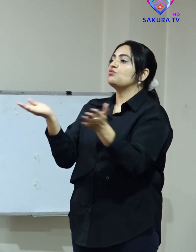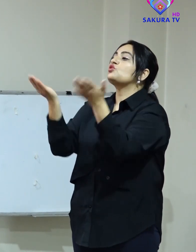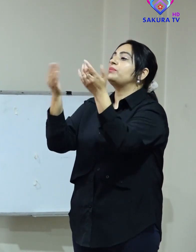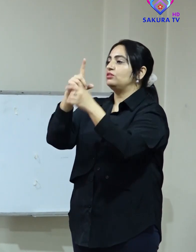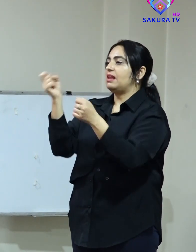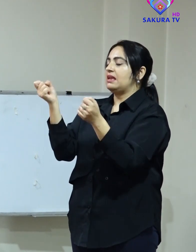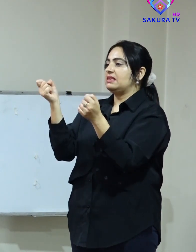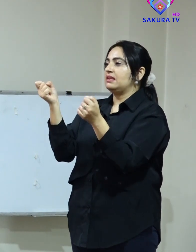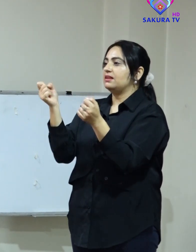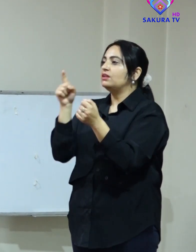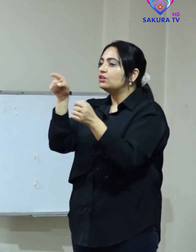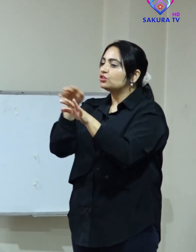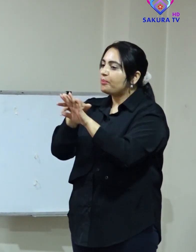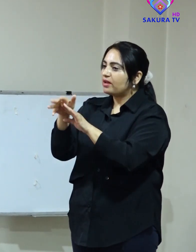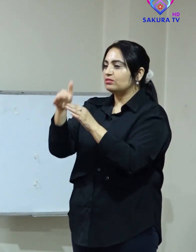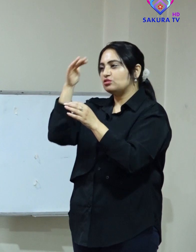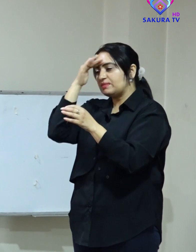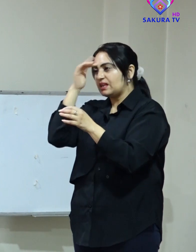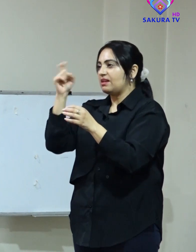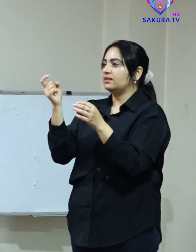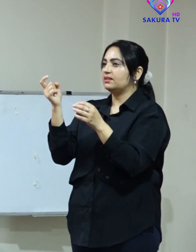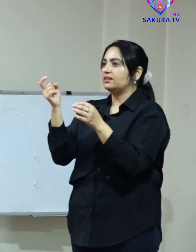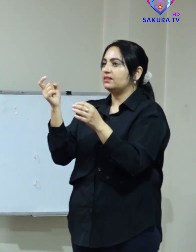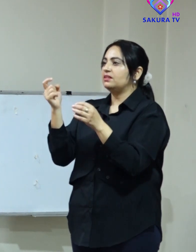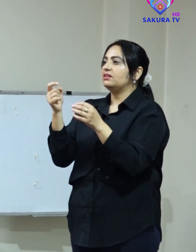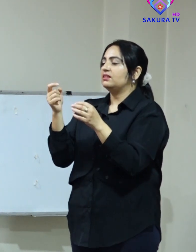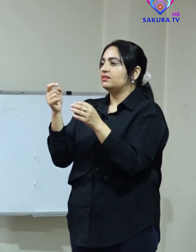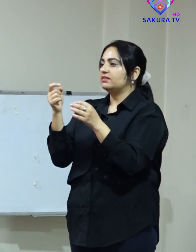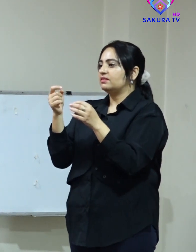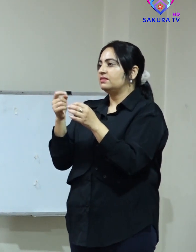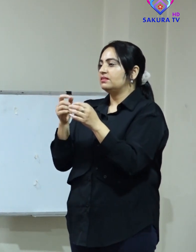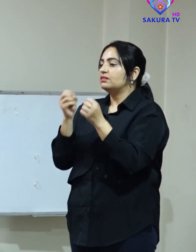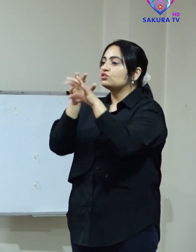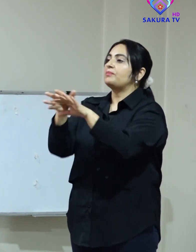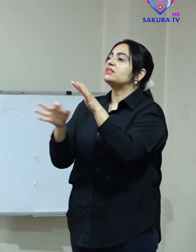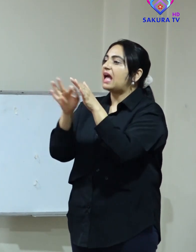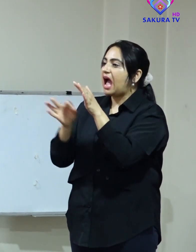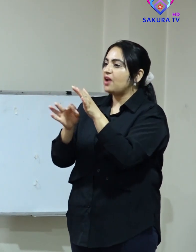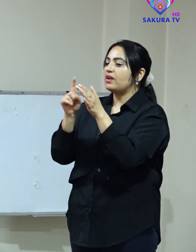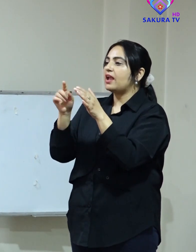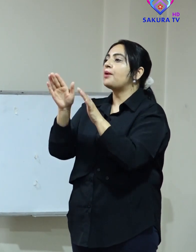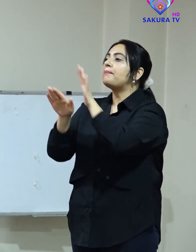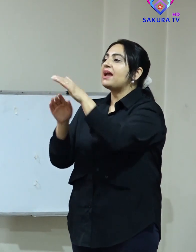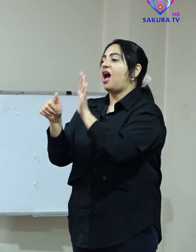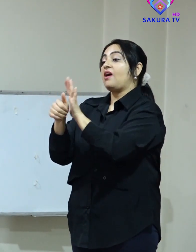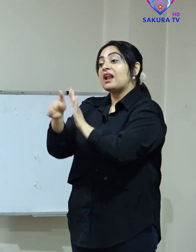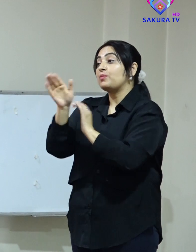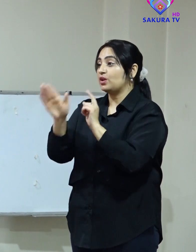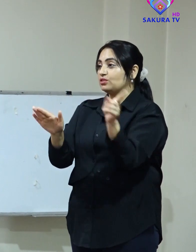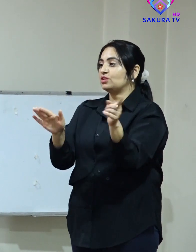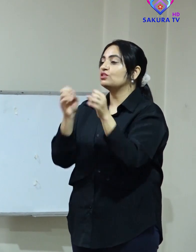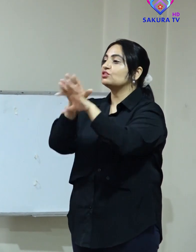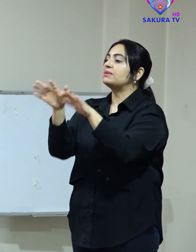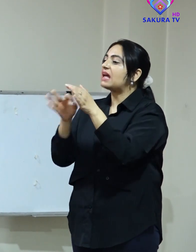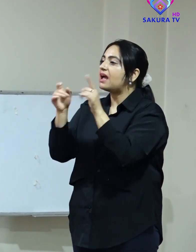लागि, यहाँहरूको समस्याको लागि अन्य समावेशी आयोग एक पाइलो अगाडि बढिसकेको छ।